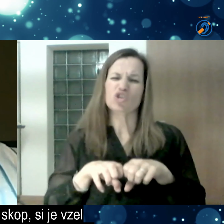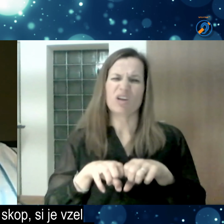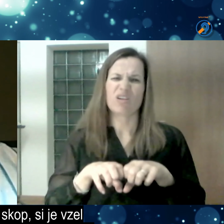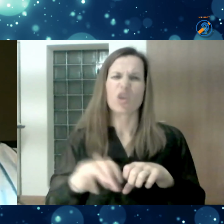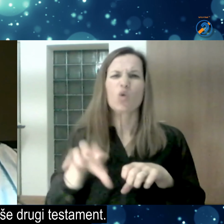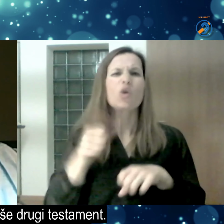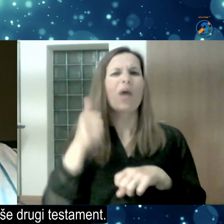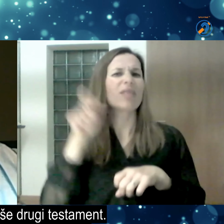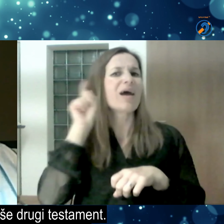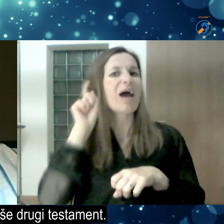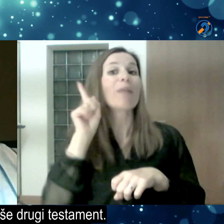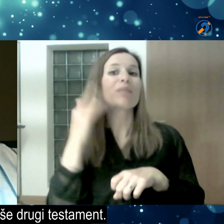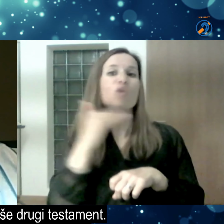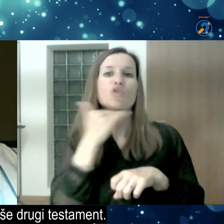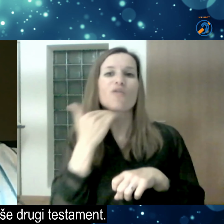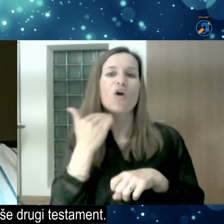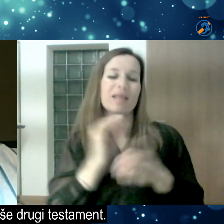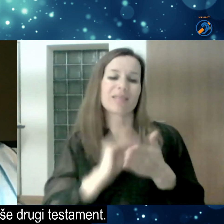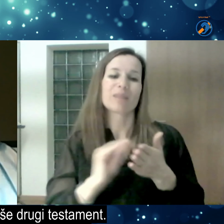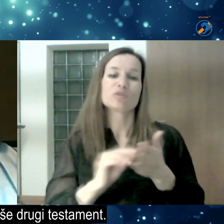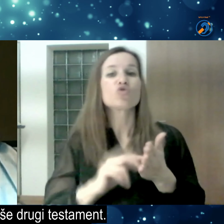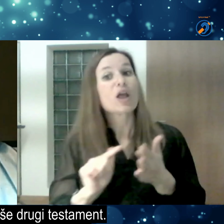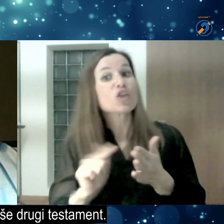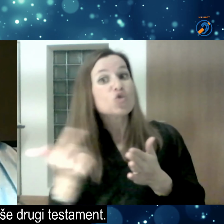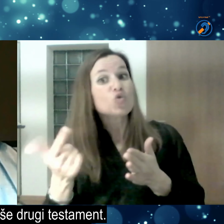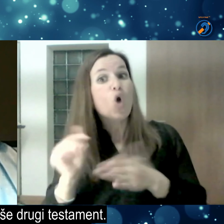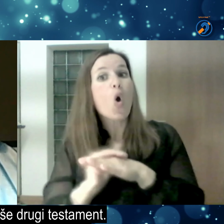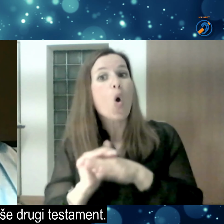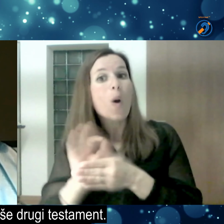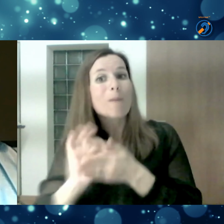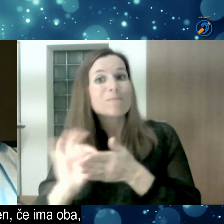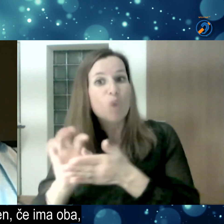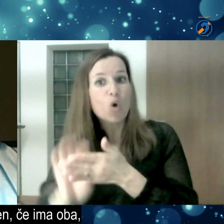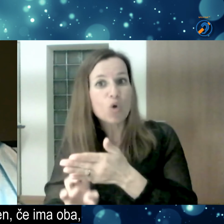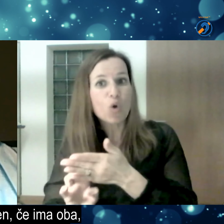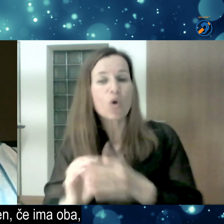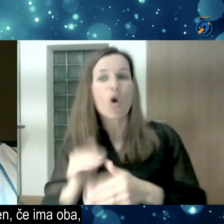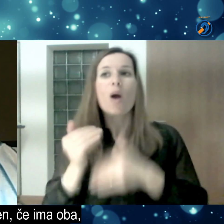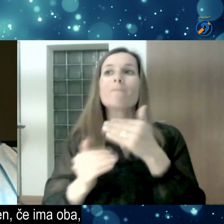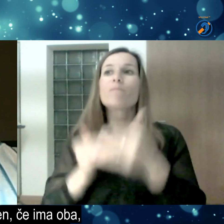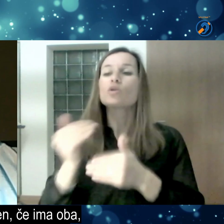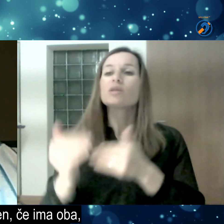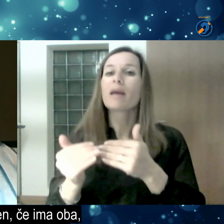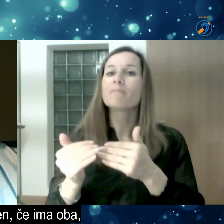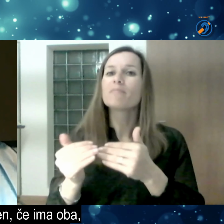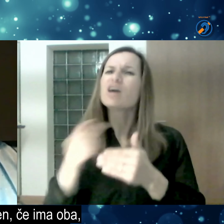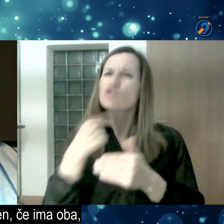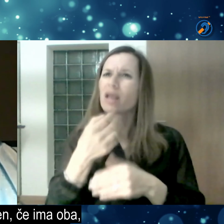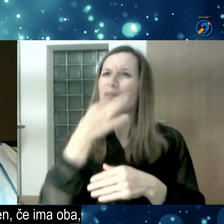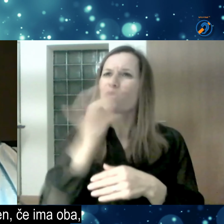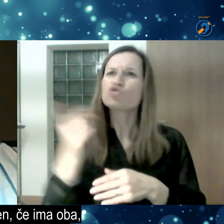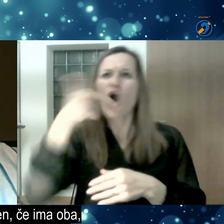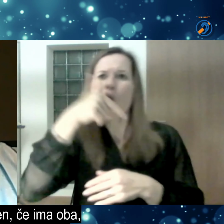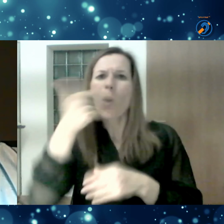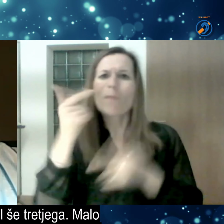ampak je bilo dovolj, da je napisal še drugi testament. Ko pa so ugotovili, da je bolj kompleten, če ima oba aparata, je pa